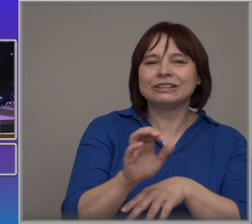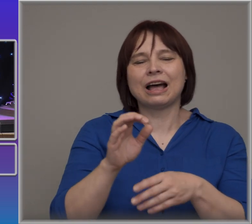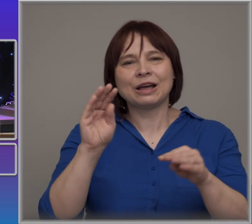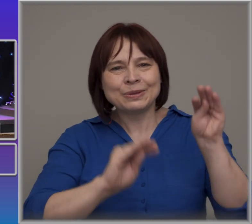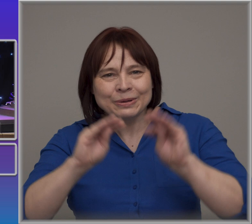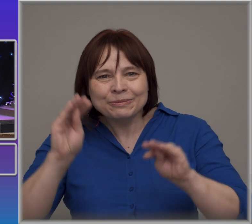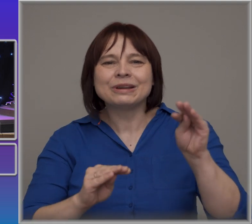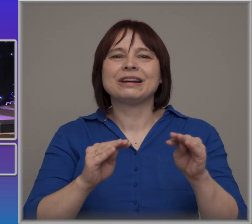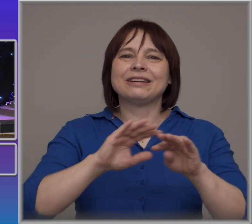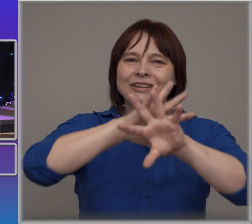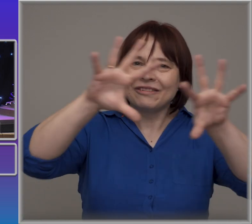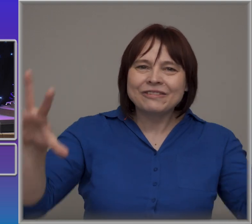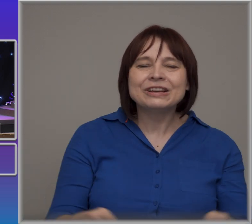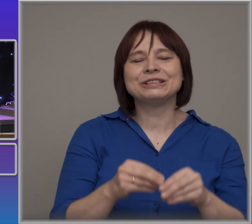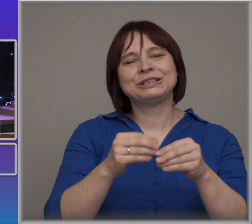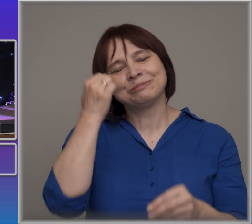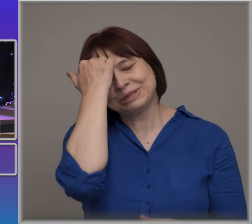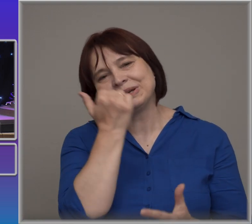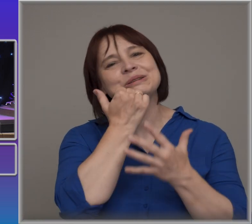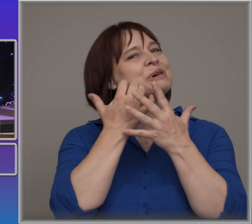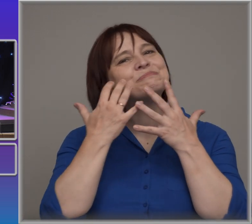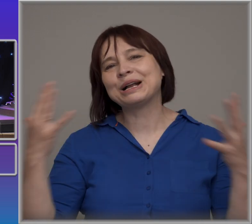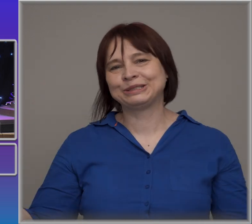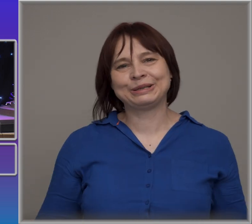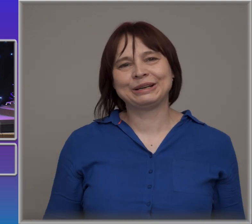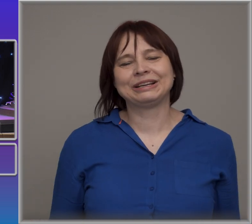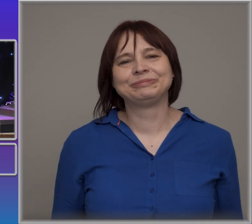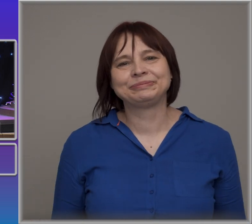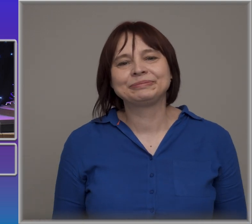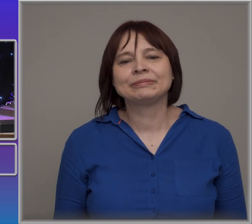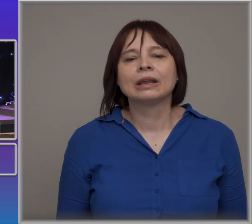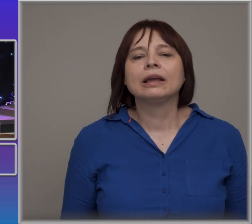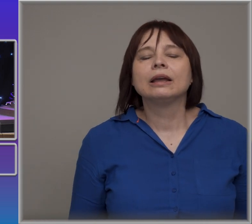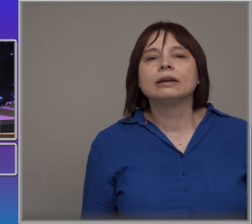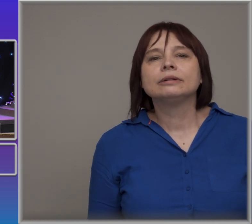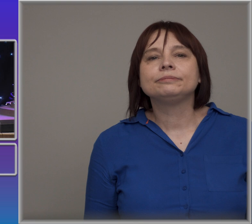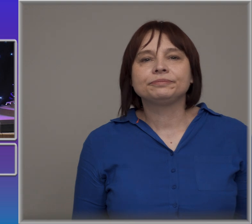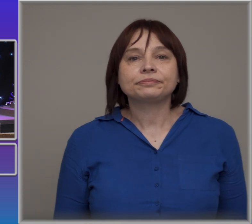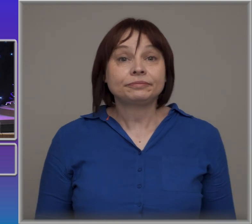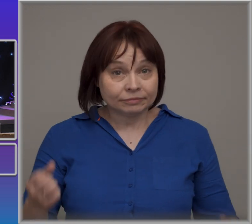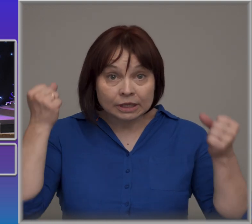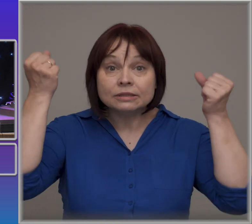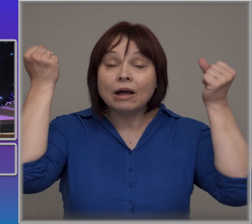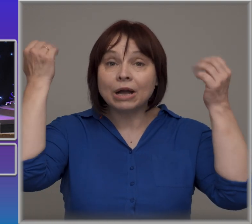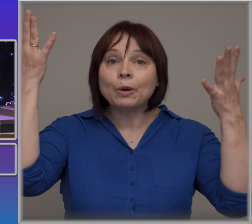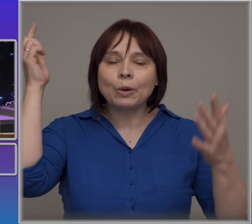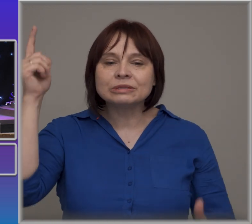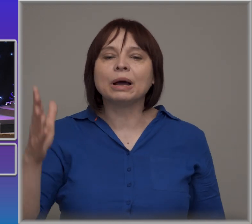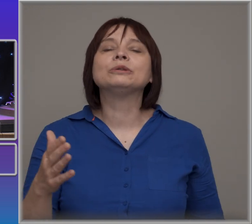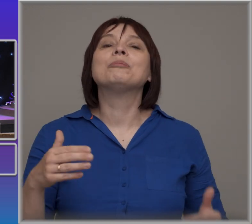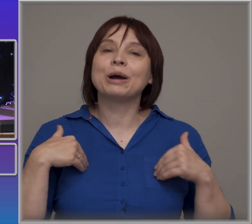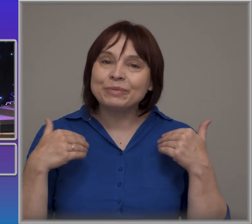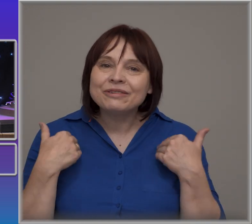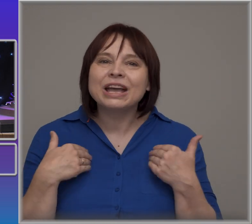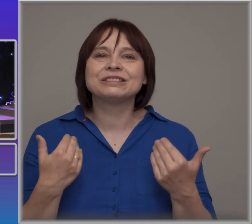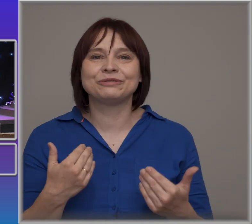славу. И спасибо огромное всем служителям, кто сегодня служит в хоре, кто